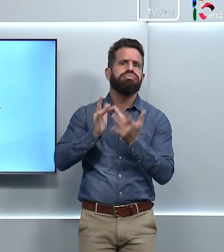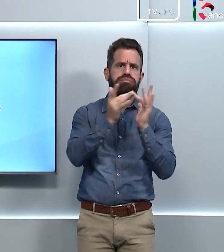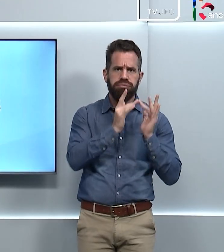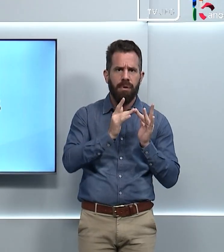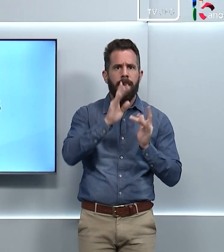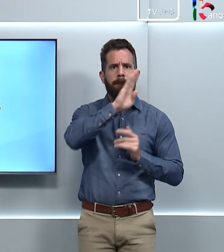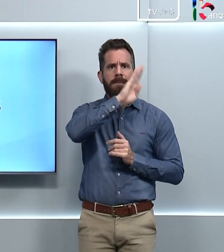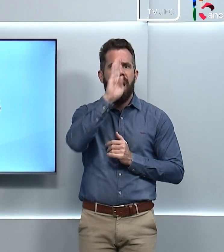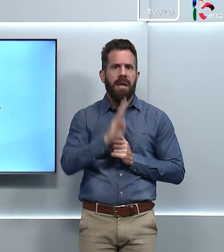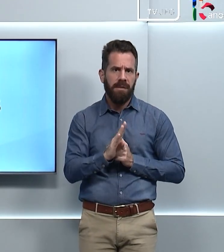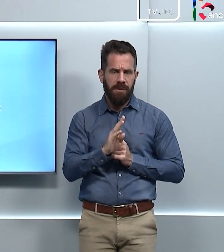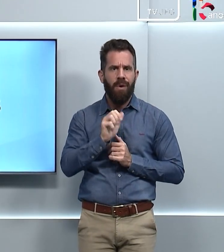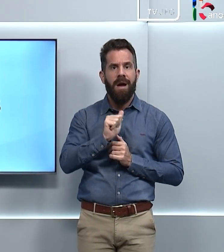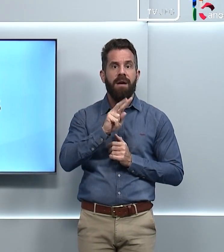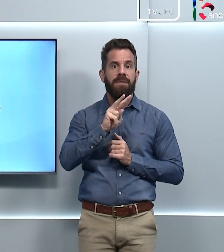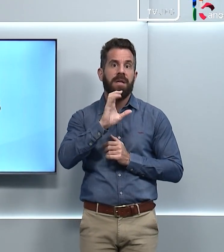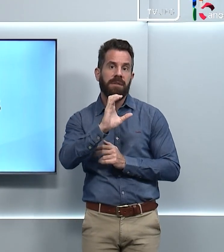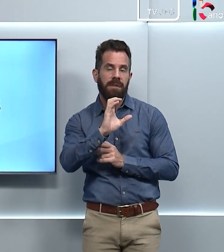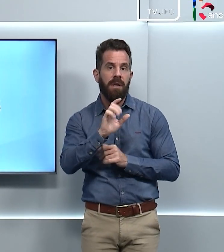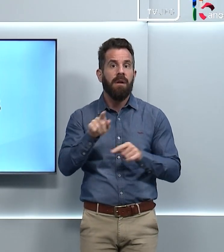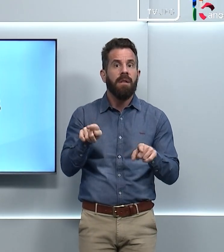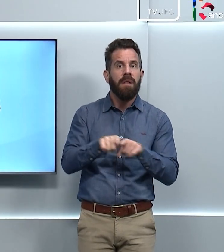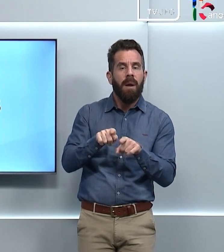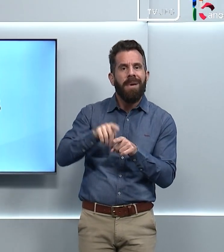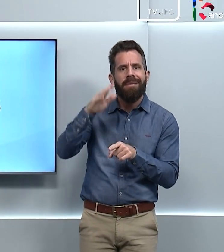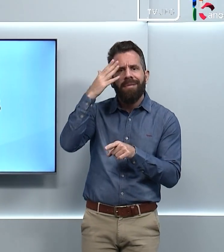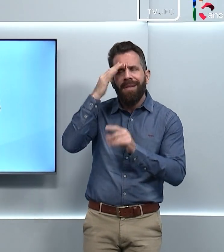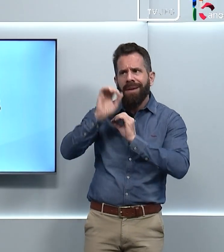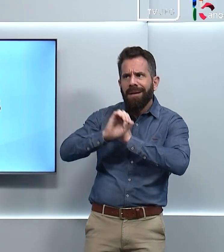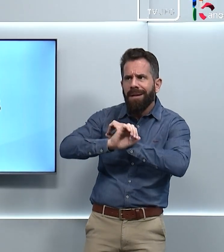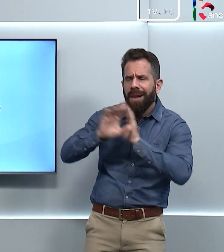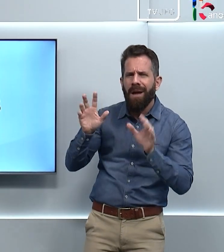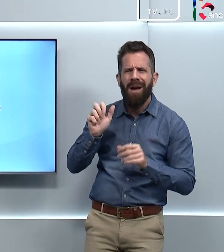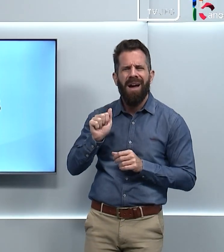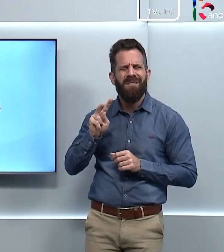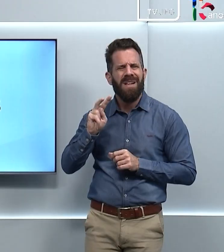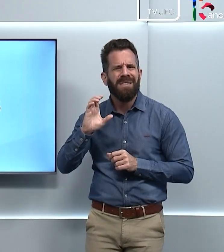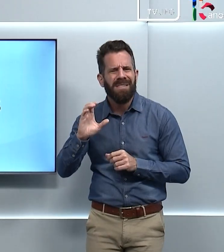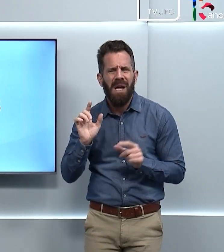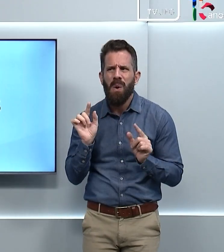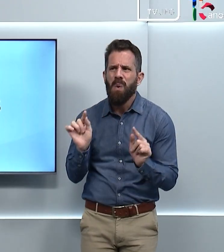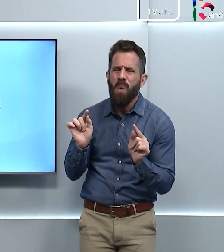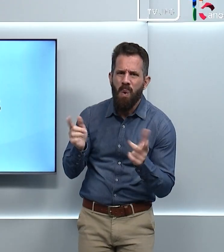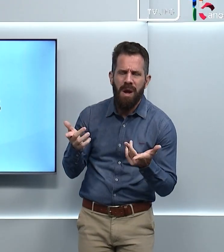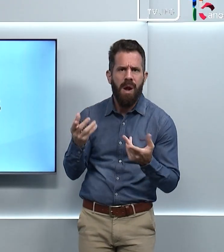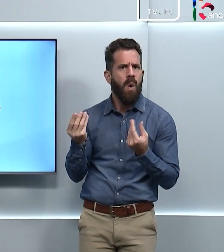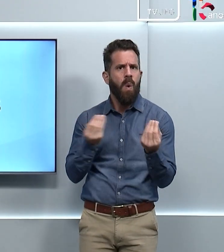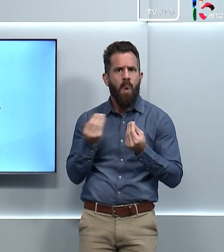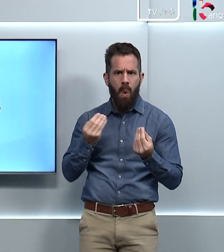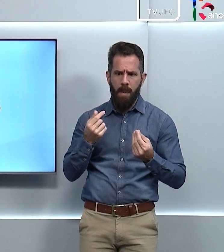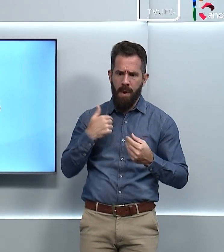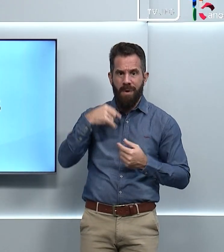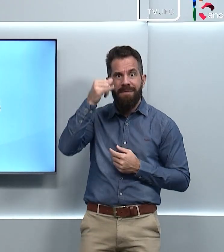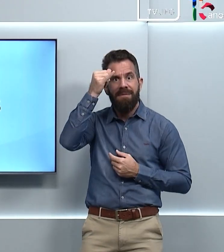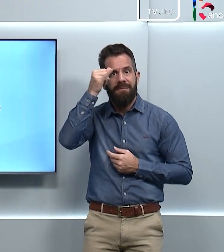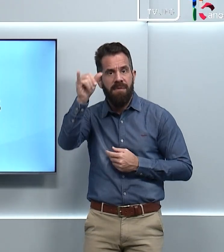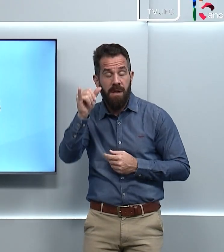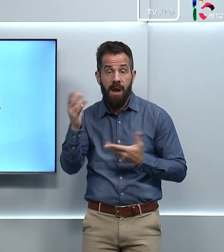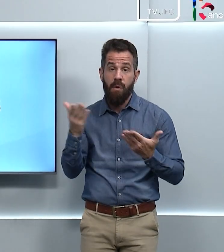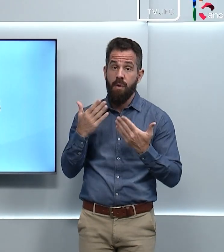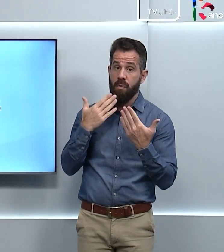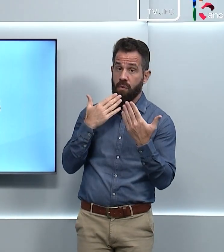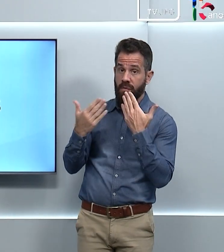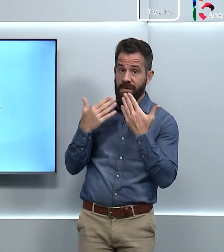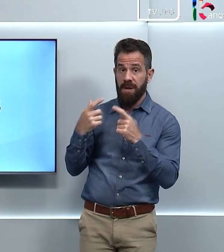de saúde, como evitar casos de AVC, como tratar, como lidar com essa situação, a gente vai conversar agora com a